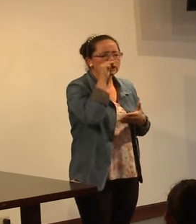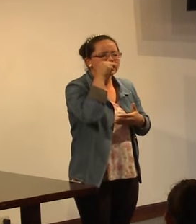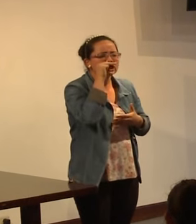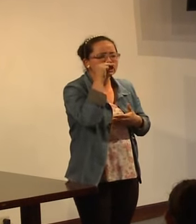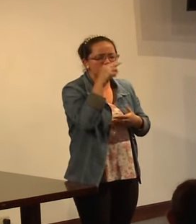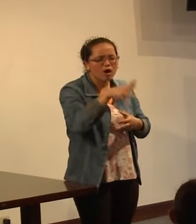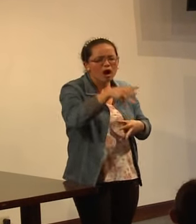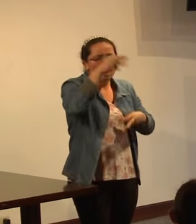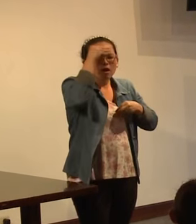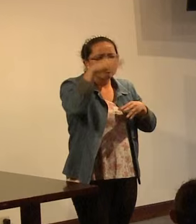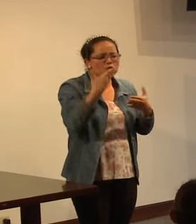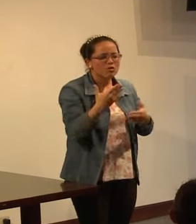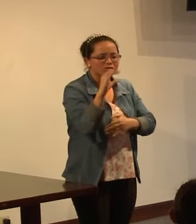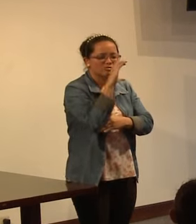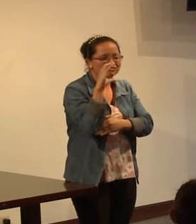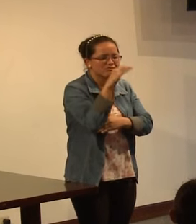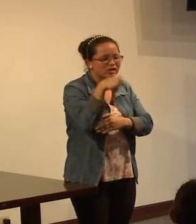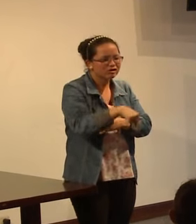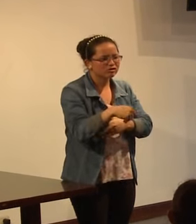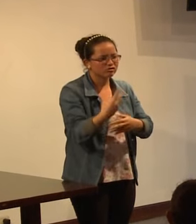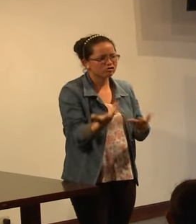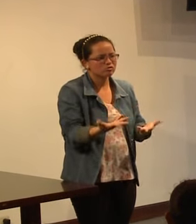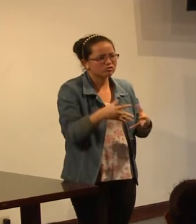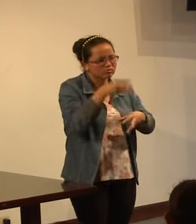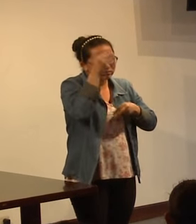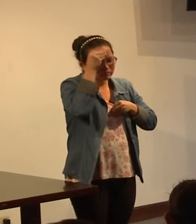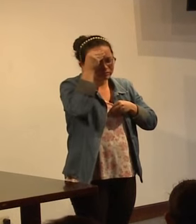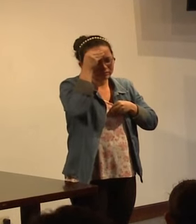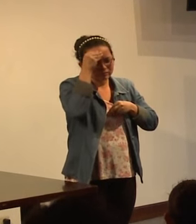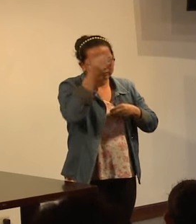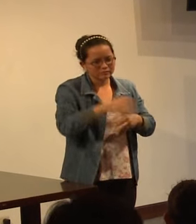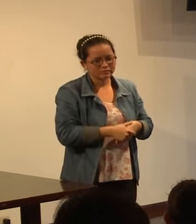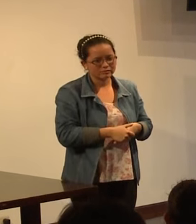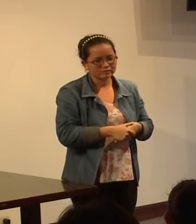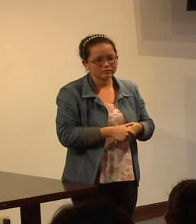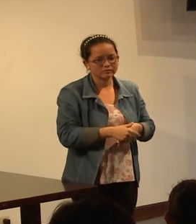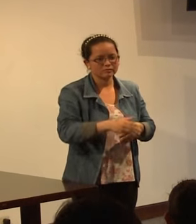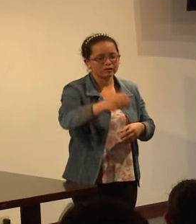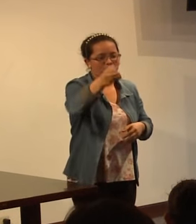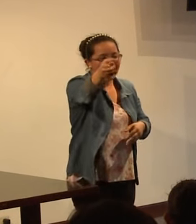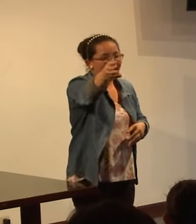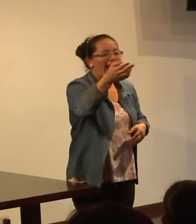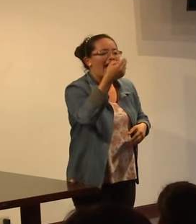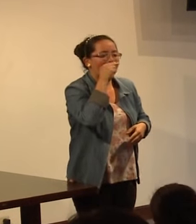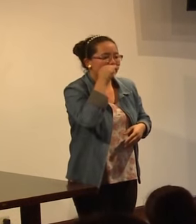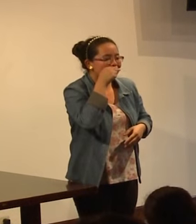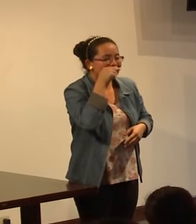¿Qué genera, qué hace que ese proceso se detone? Dilo, dilo.